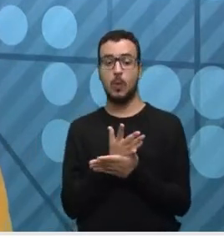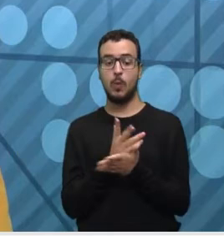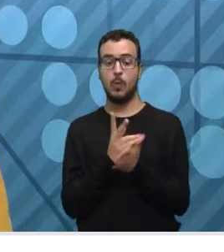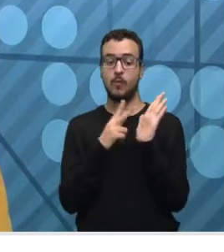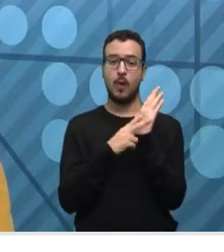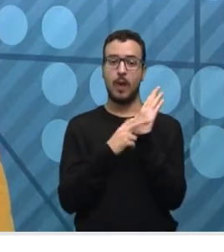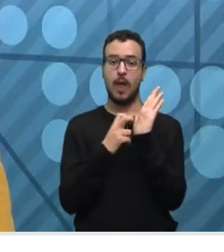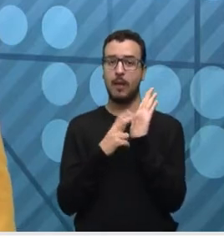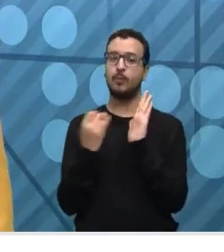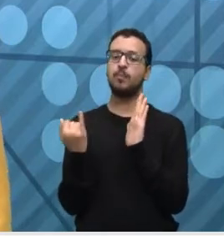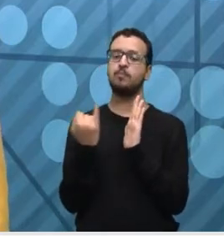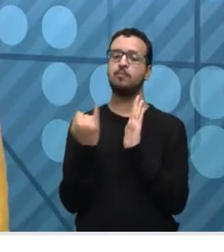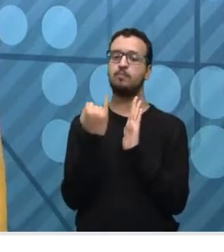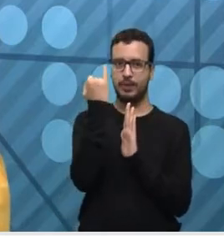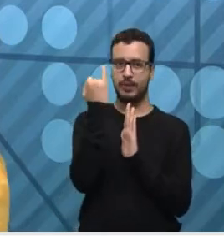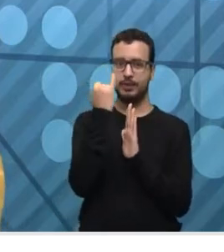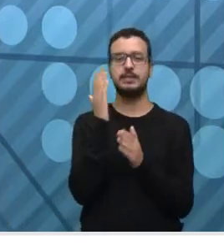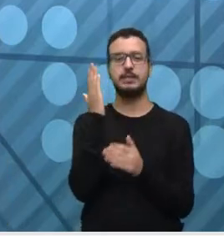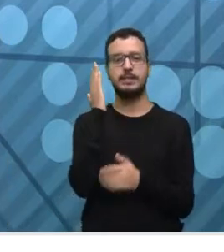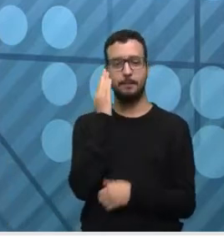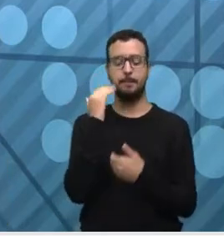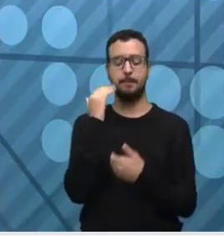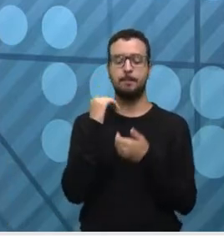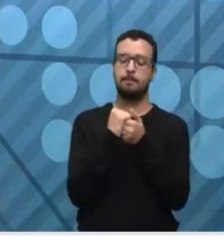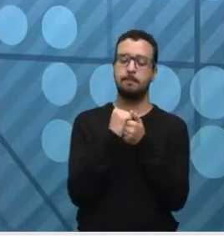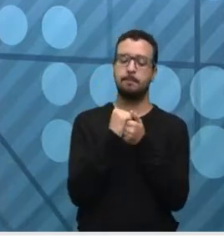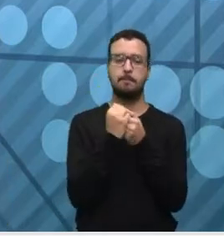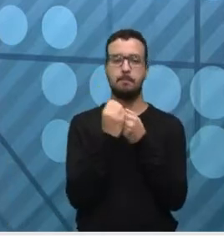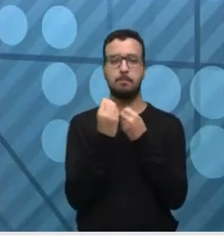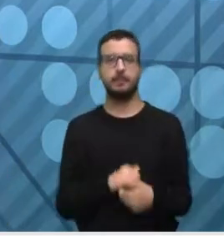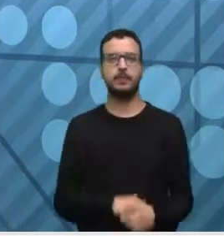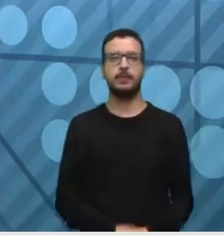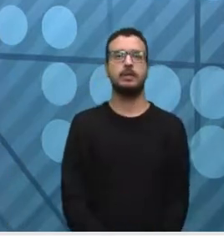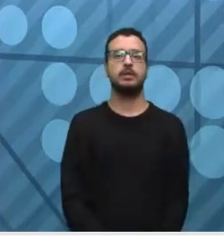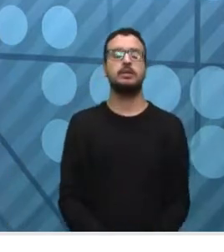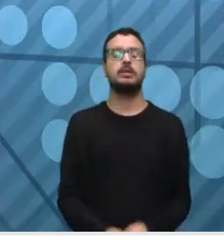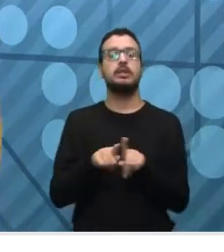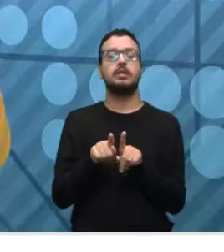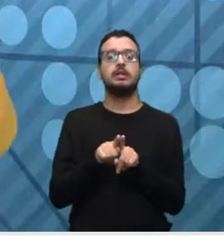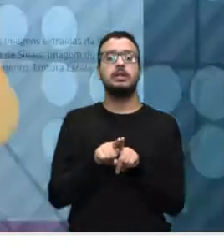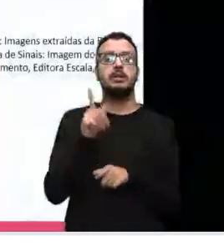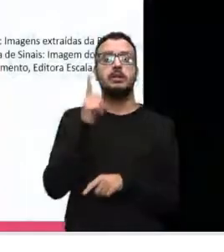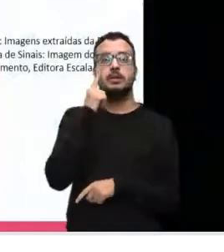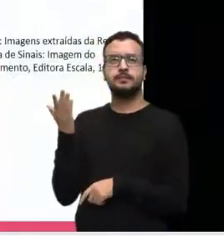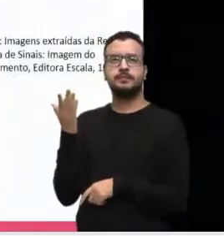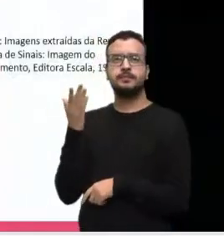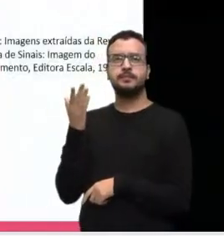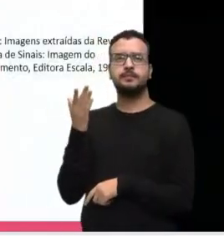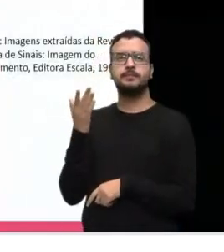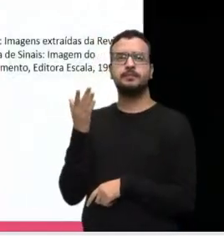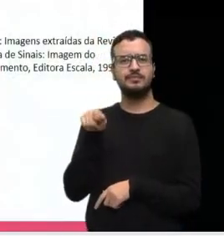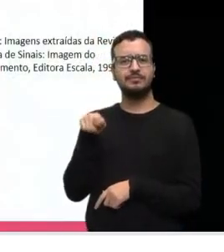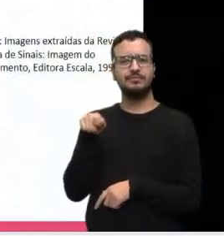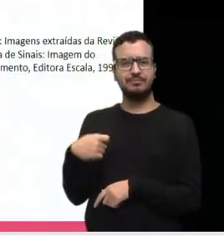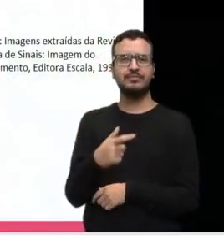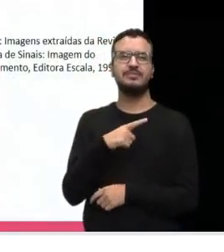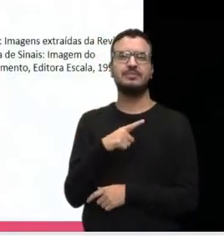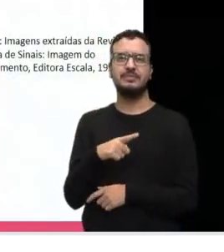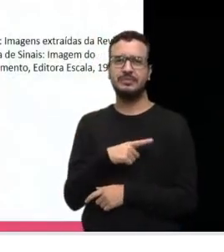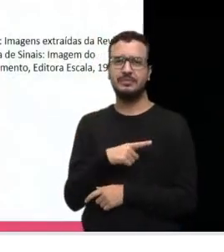professora Cláudia nesse primeiro momento. O batismo do sinal, mais uma vez eu trouxe ali no quadro, que nós temos alfabetos